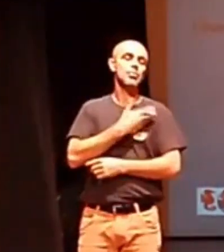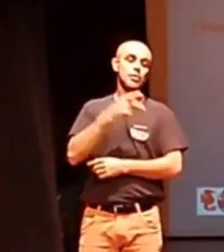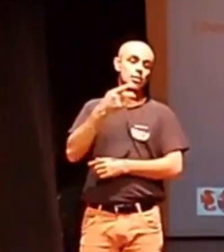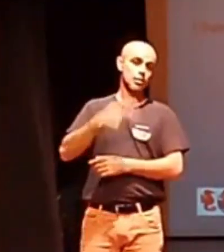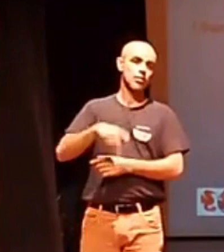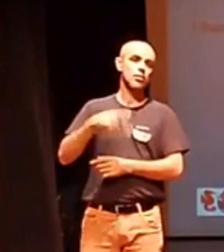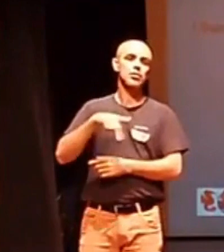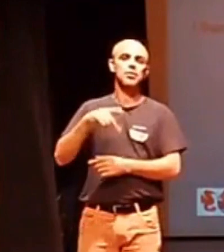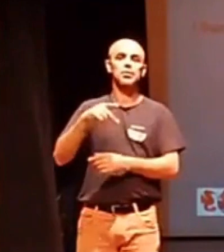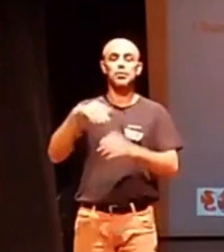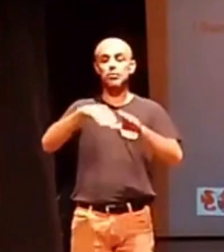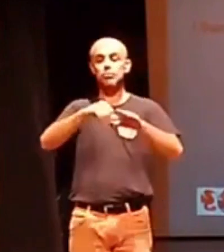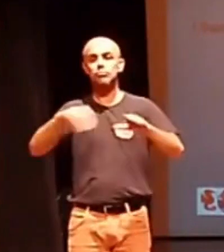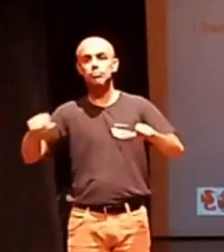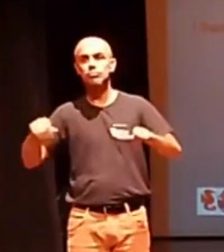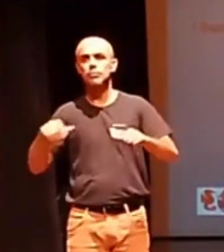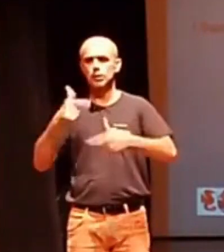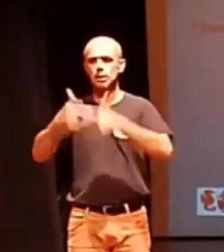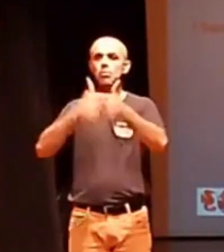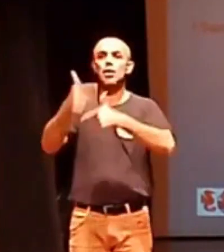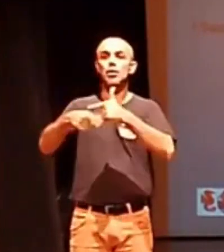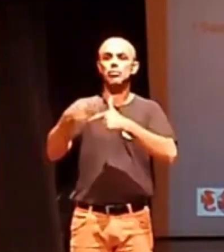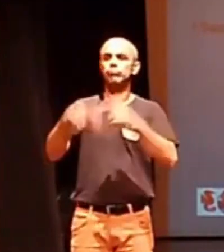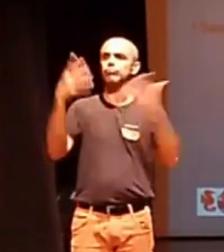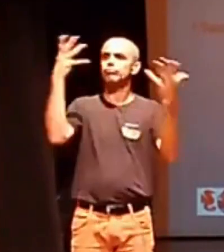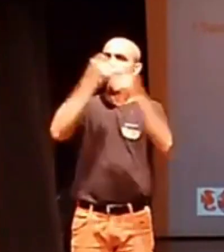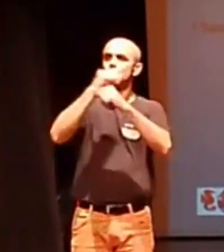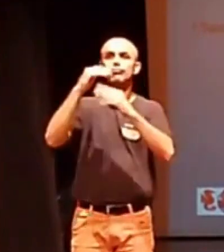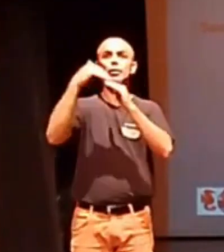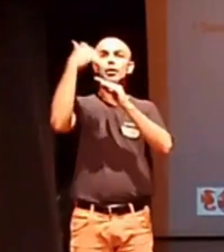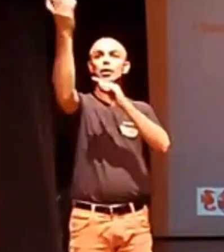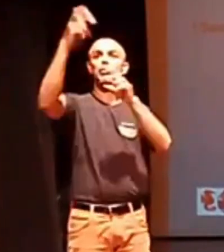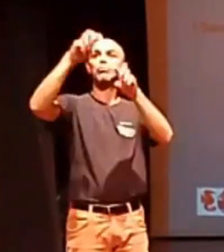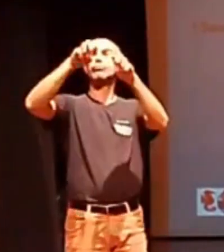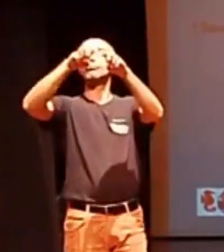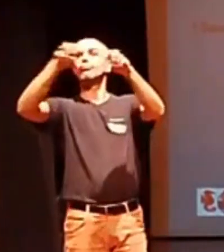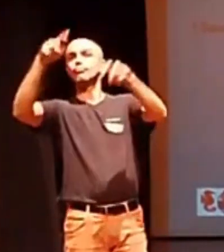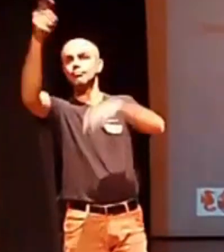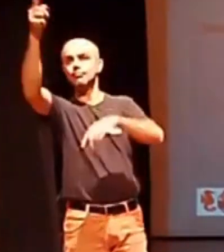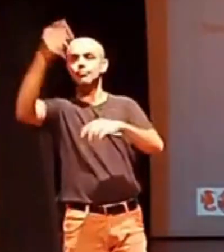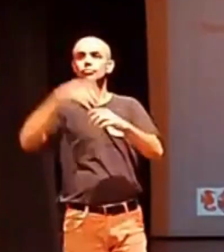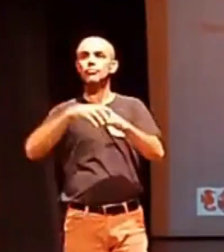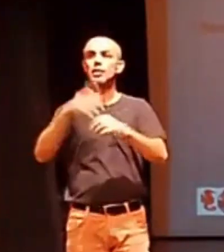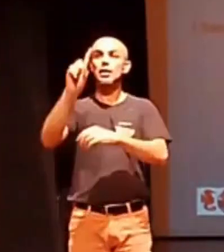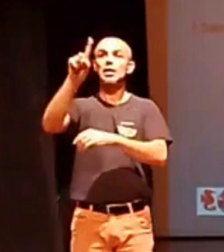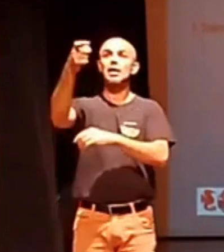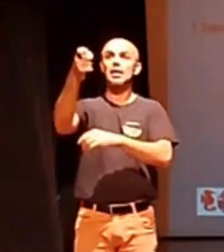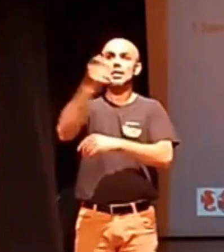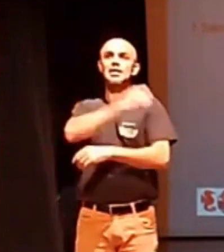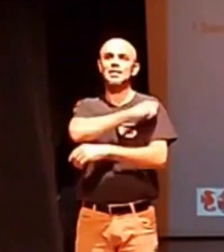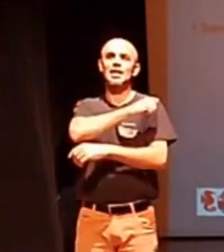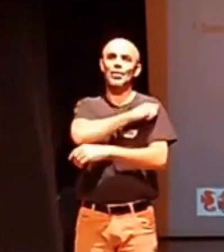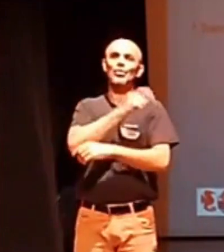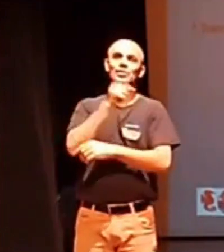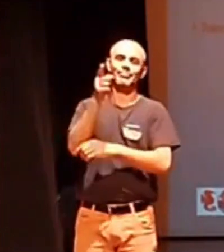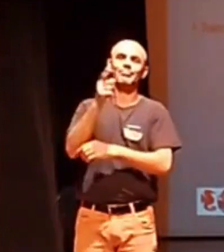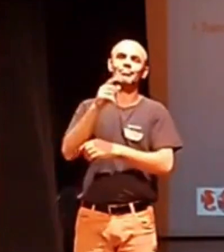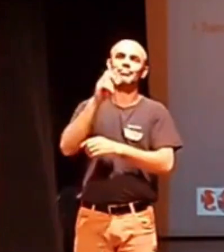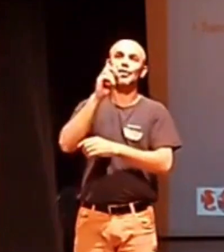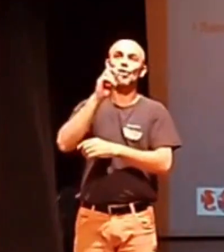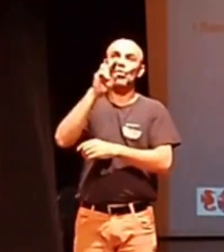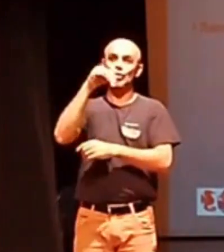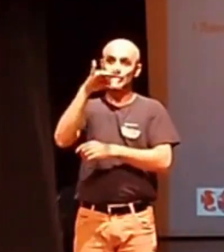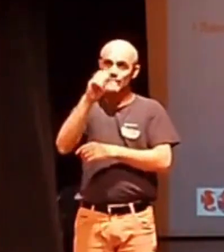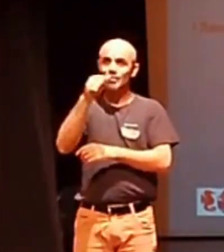Ana Rodani, que faz um trabalho lindo aqui, ela está lá atrás. Uma grande amiga, uma ex-aluna da Unisanta, e que a gente tem muito orgulho